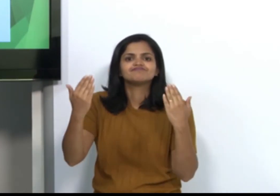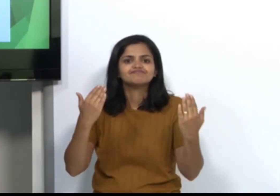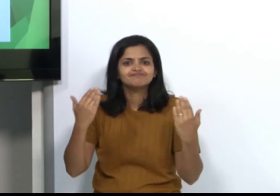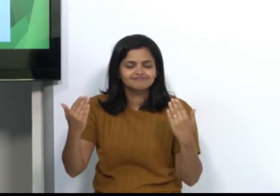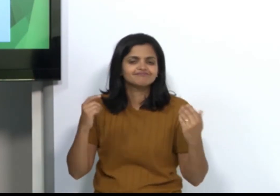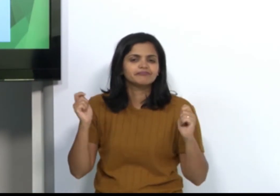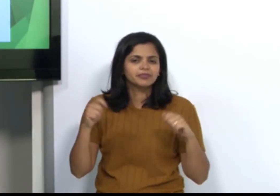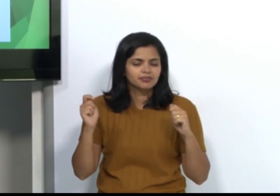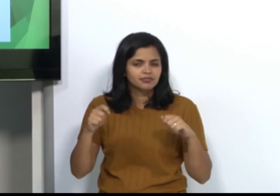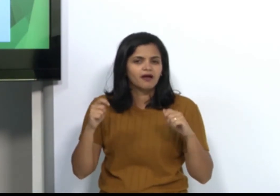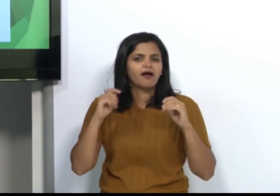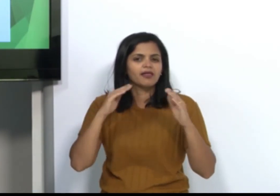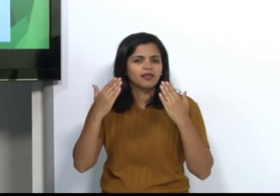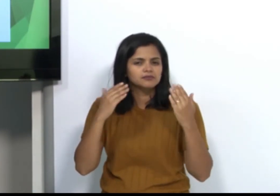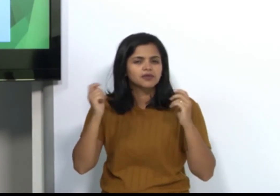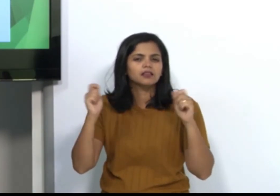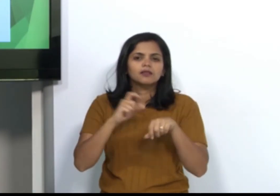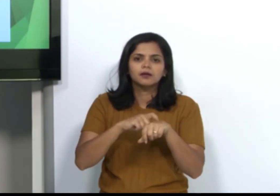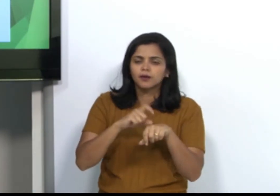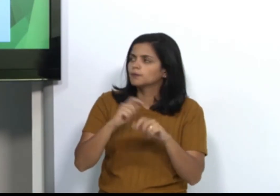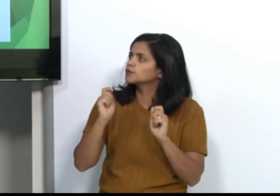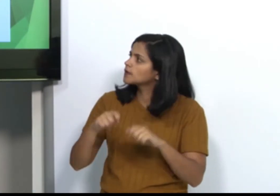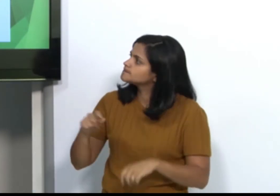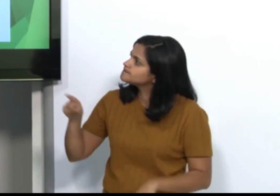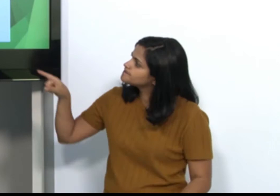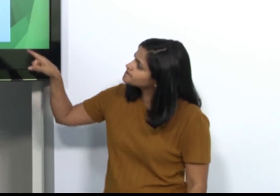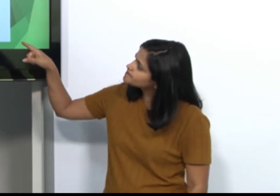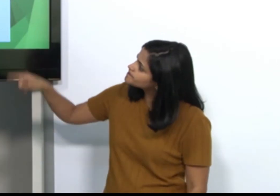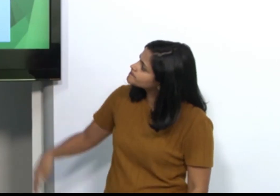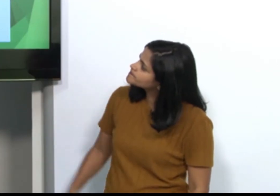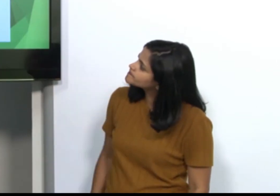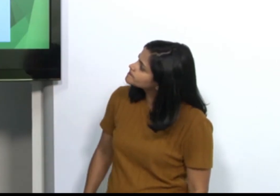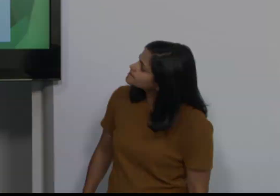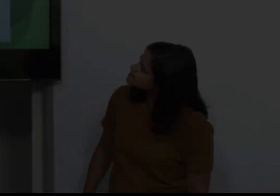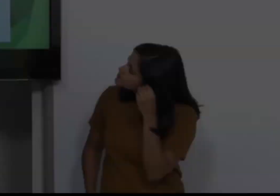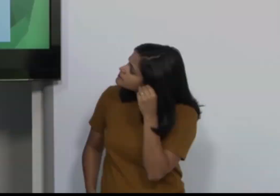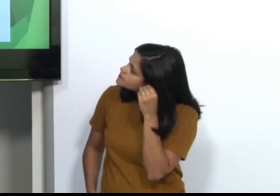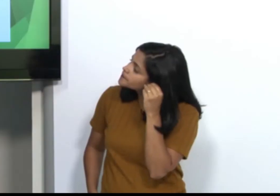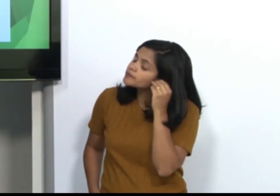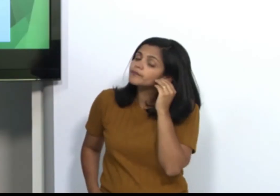comparar isso, a questão do tempo.